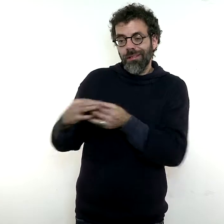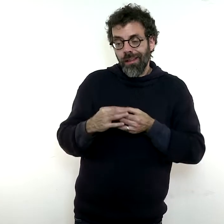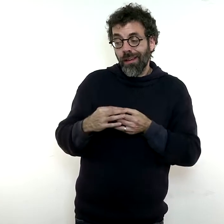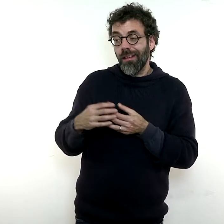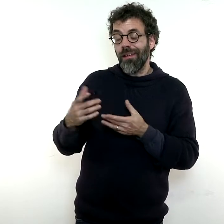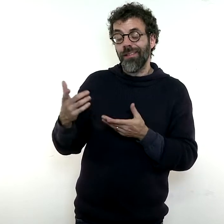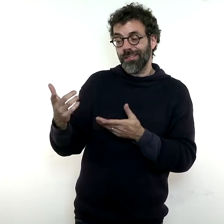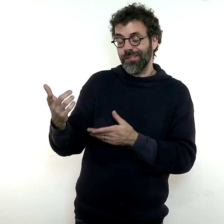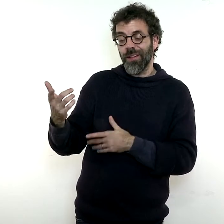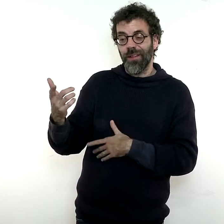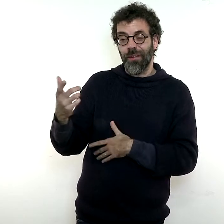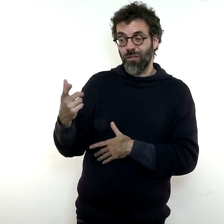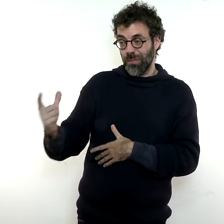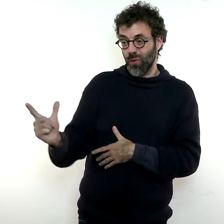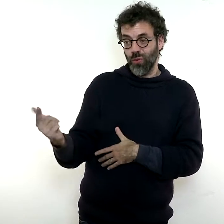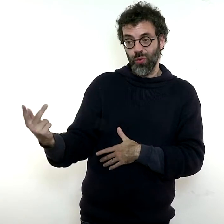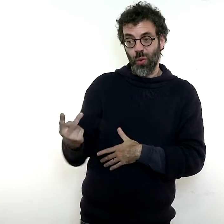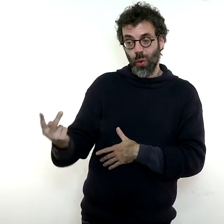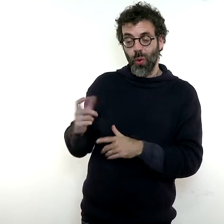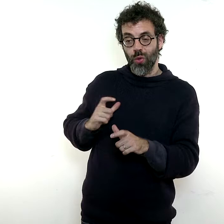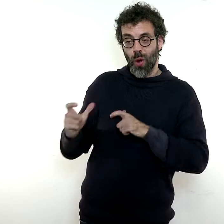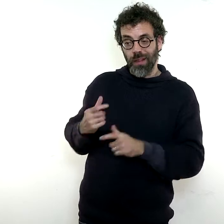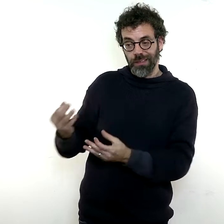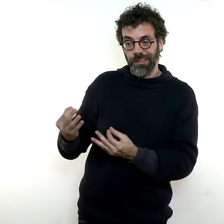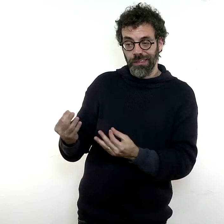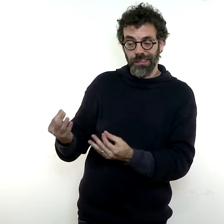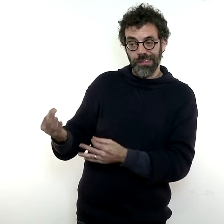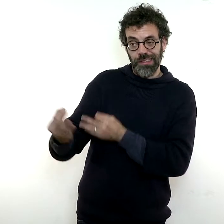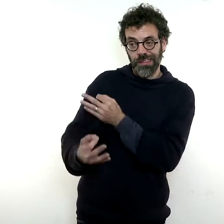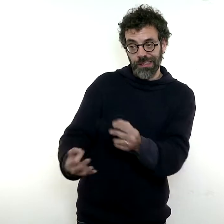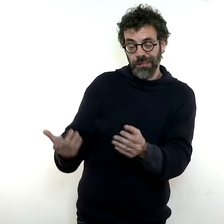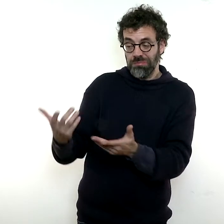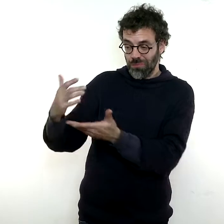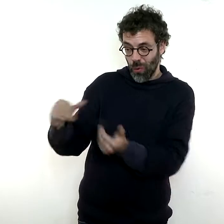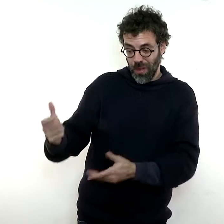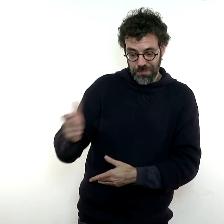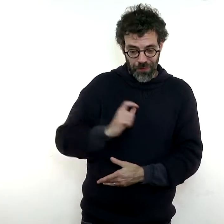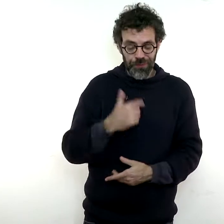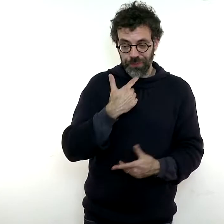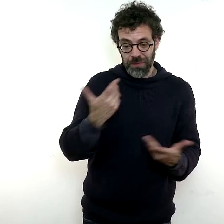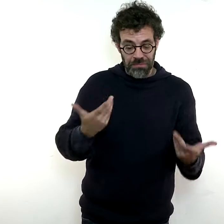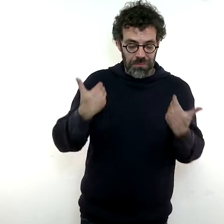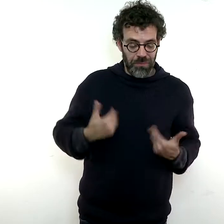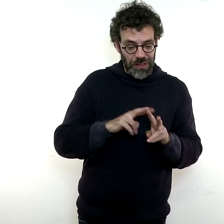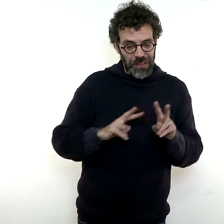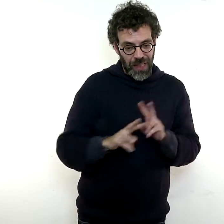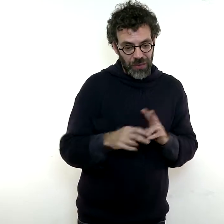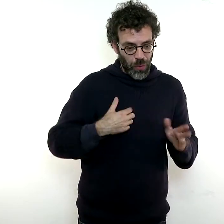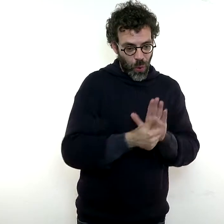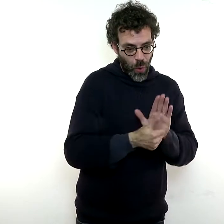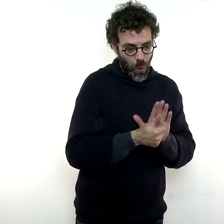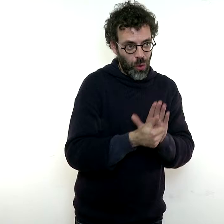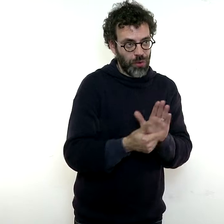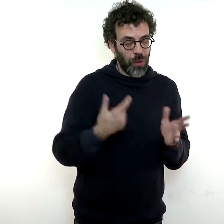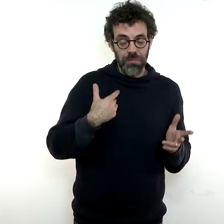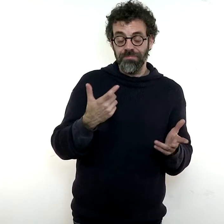depuis 2014. Pour ma délégation, par exemple, et je dis d'ailleurs souvent qu'on reconnaît un élu de notre équipe par